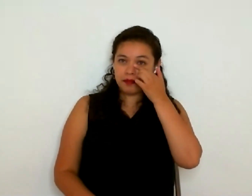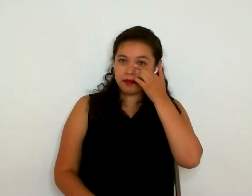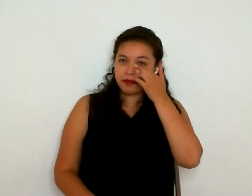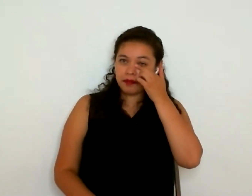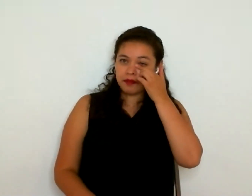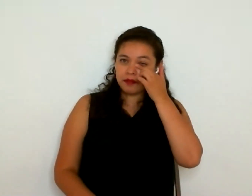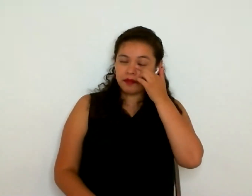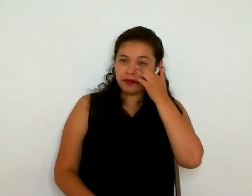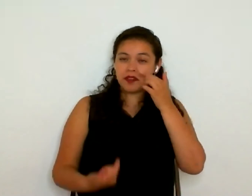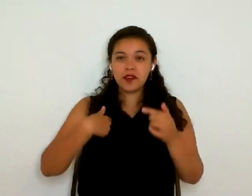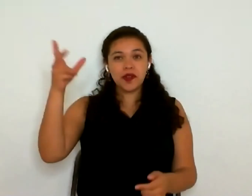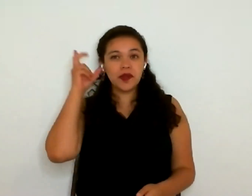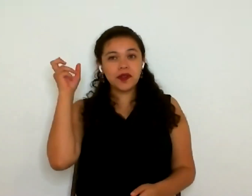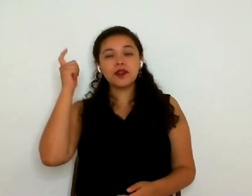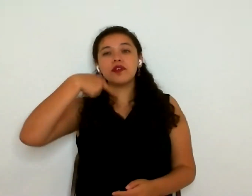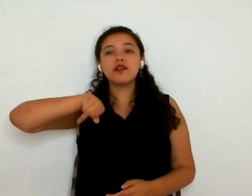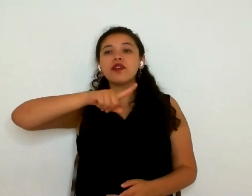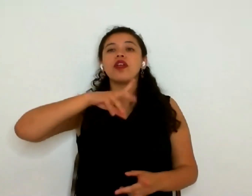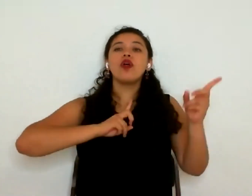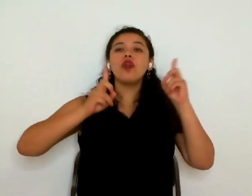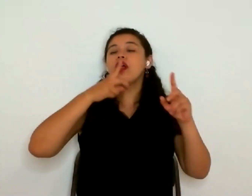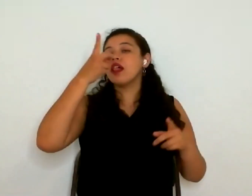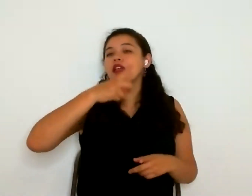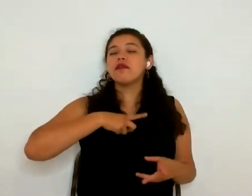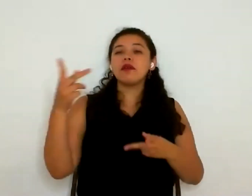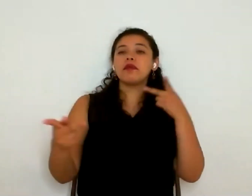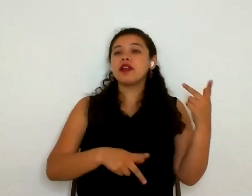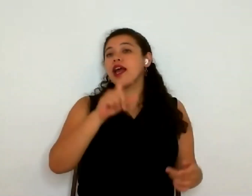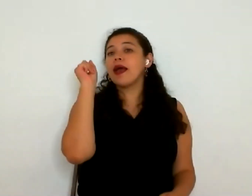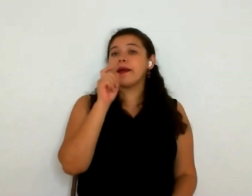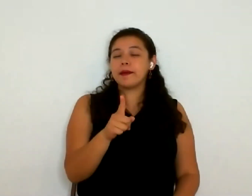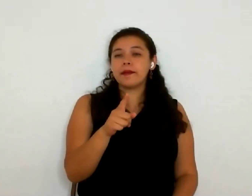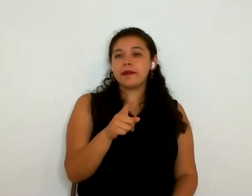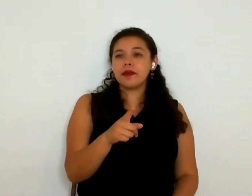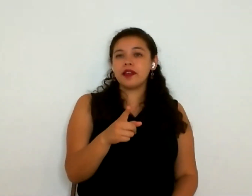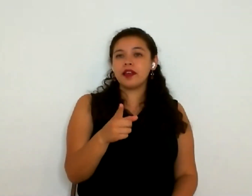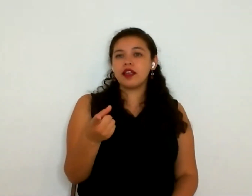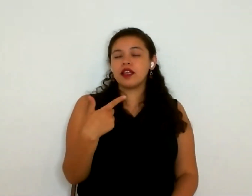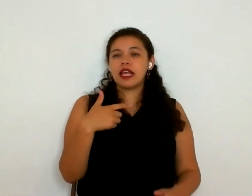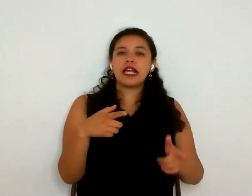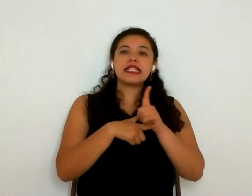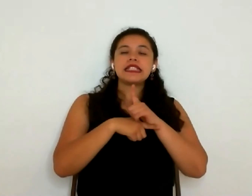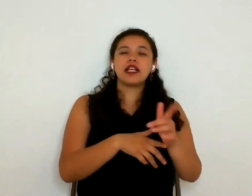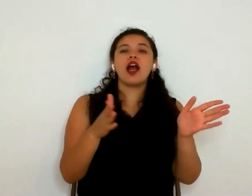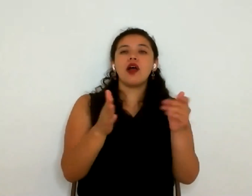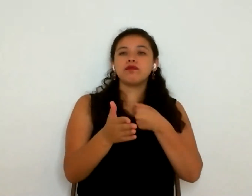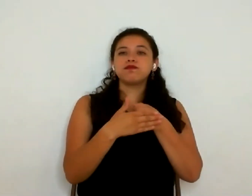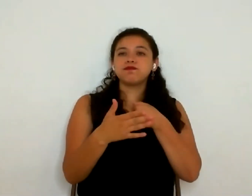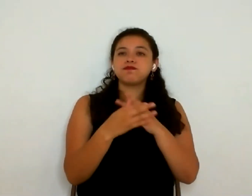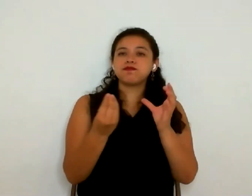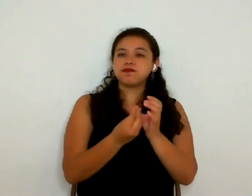los escucho quisiera que me plantearon sus dudas preguntas también para ver aunque continuamos la aproximación de las